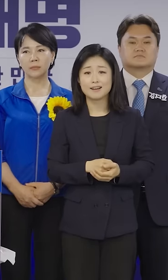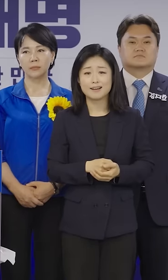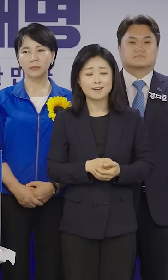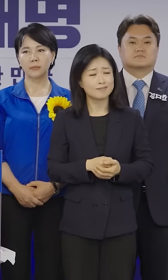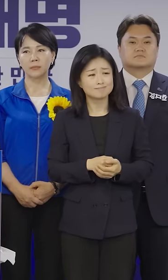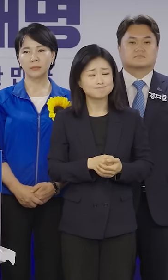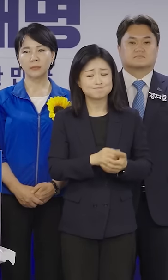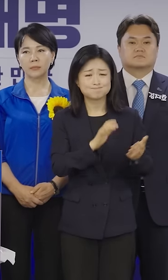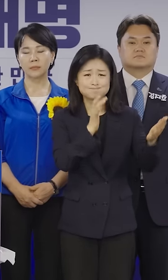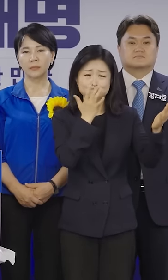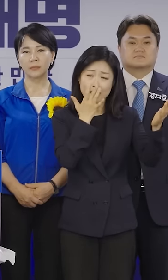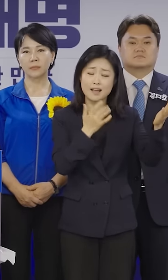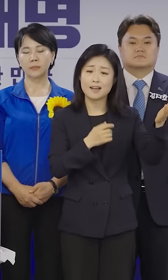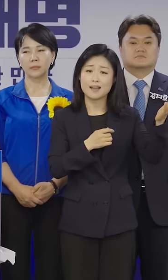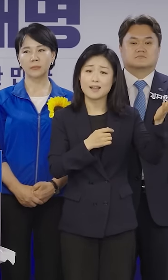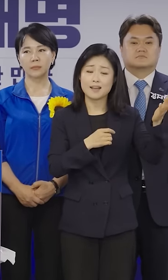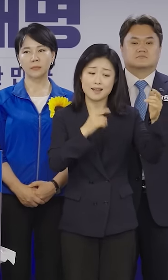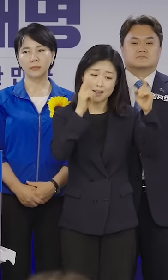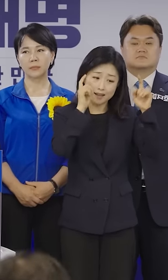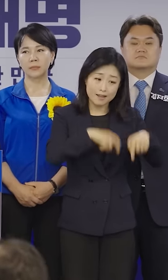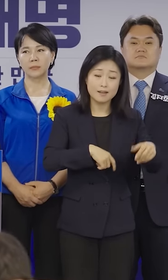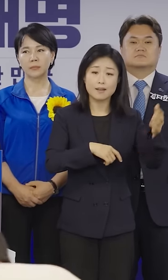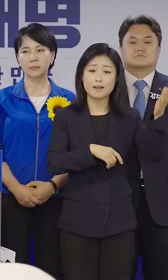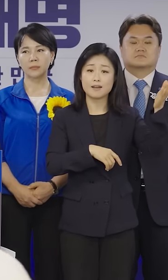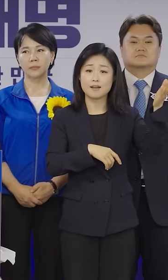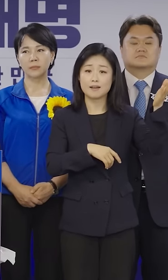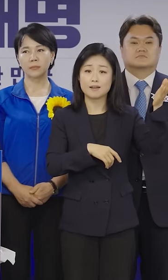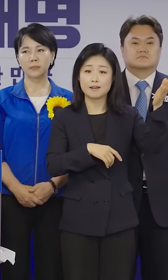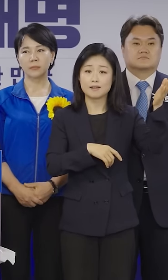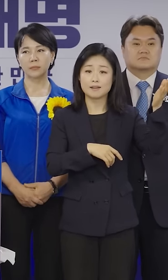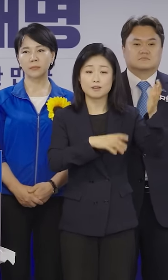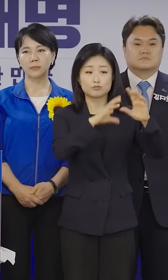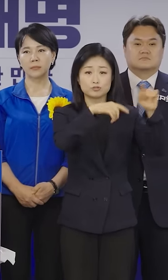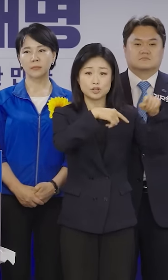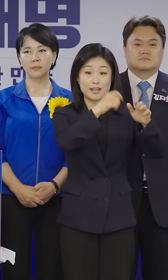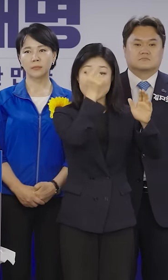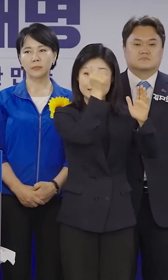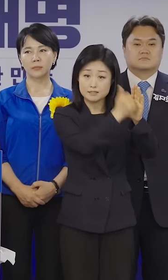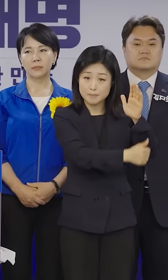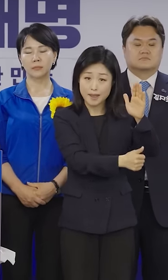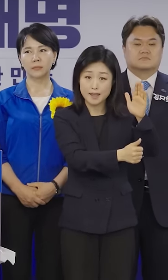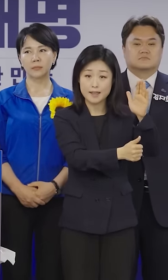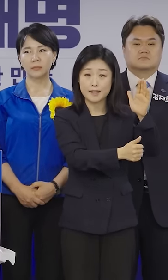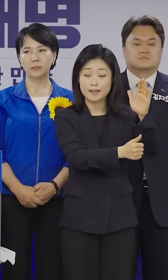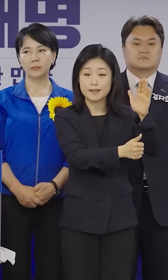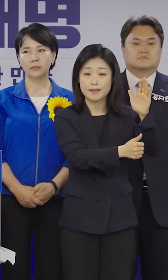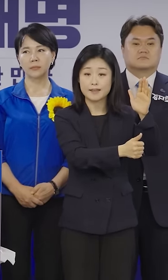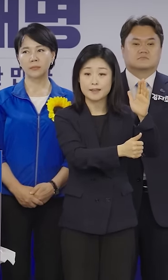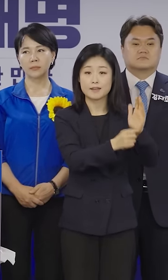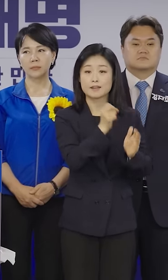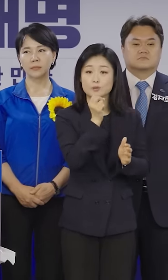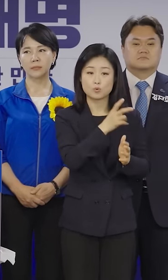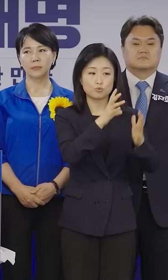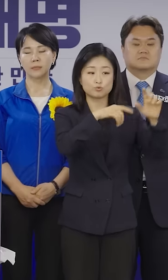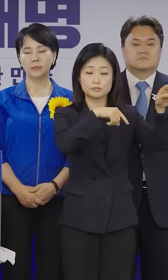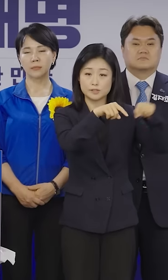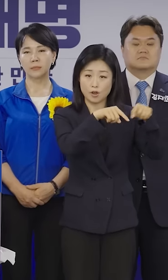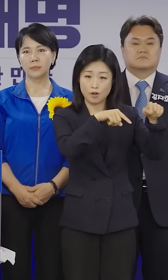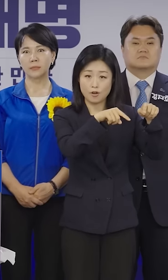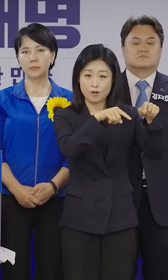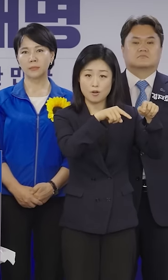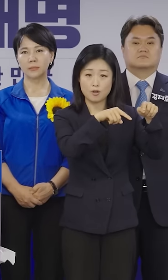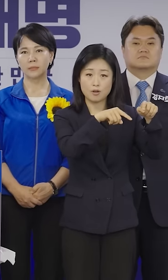정말 이해할 수도 없고 기가 막힌 국정의 실패 또 국정의